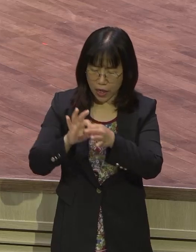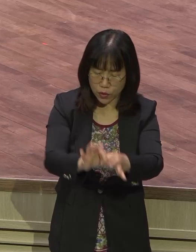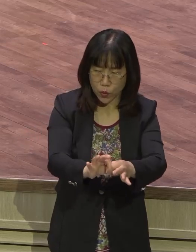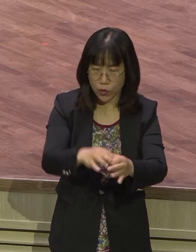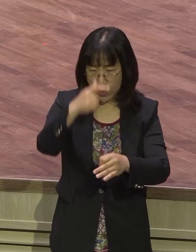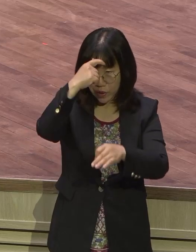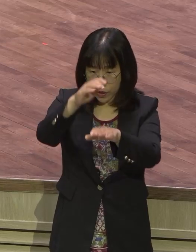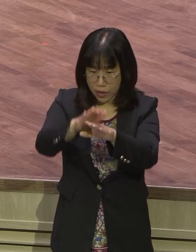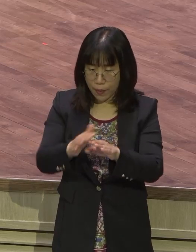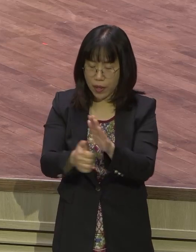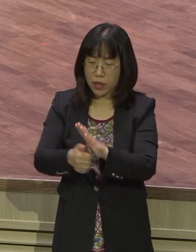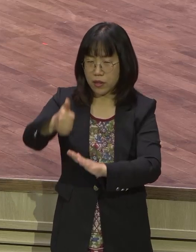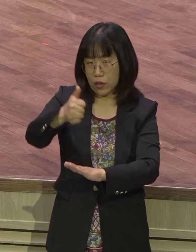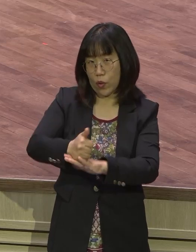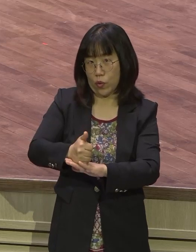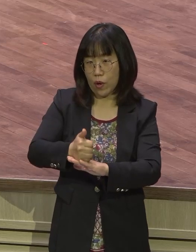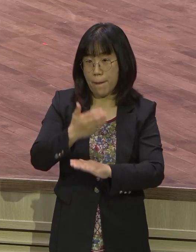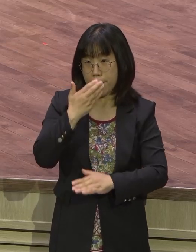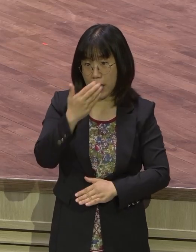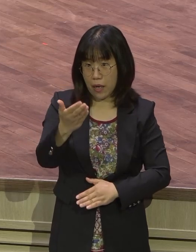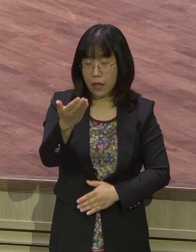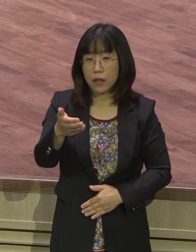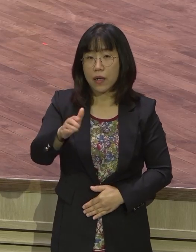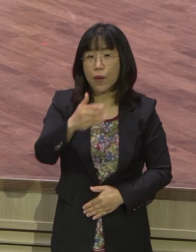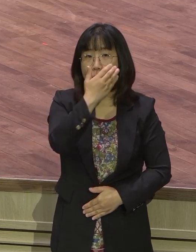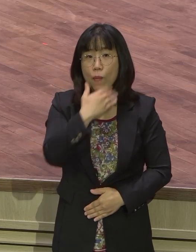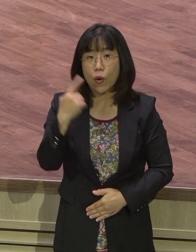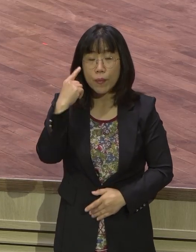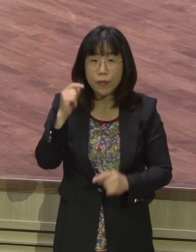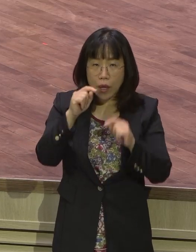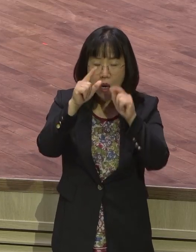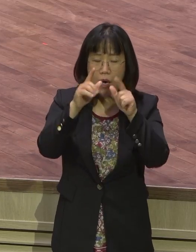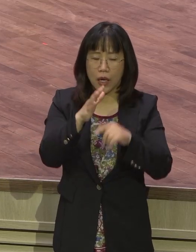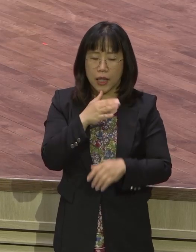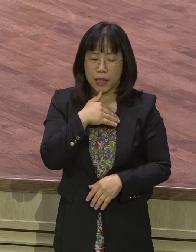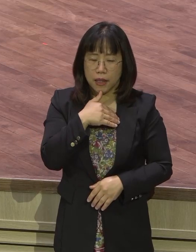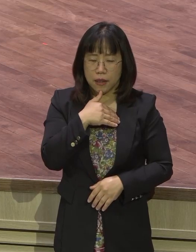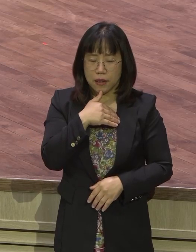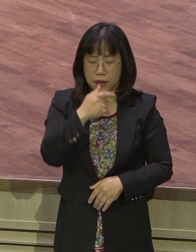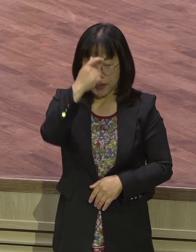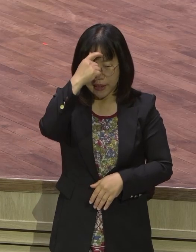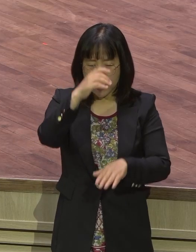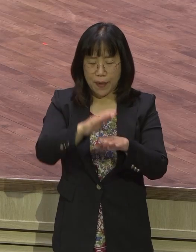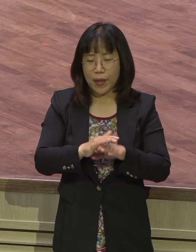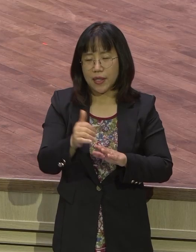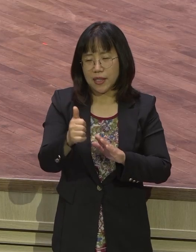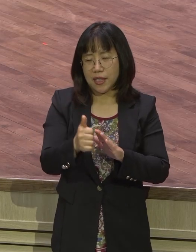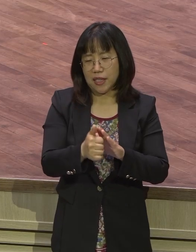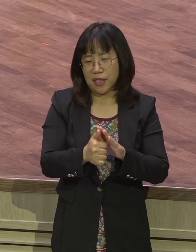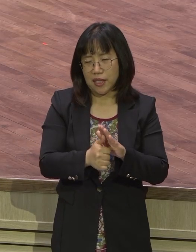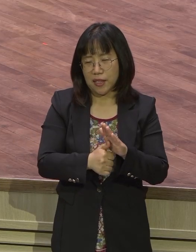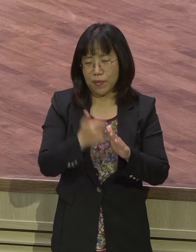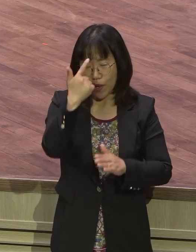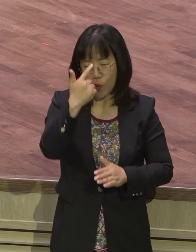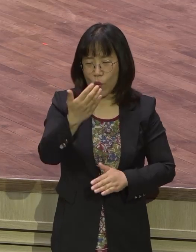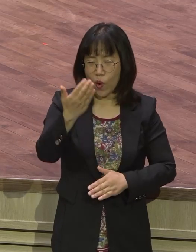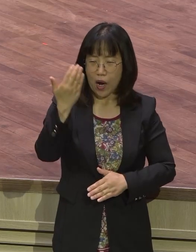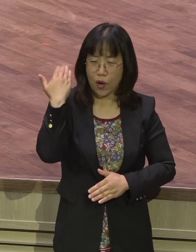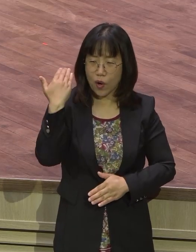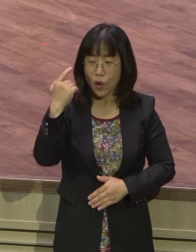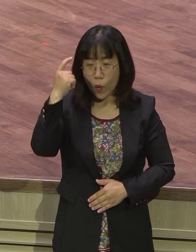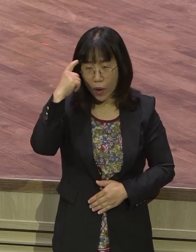제가 이렇게 복음을 깨닫고 나랄까 예배 드린 게 아니에요. 앉아 있었어요. 그냥 앉아 있었어요.